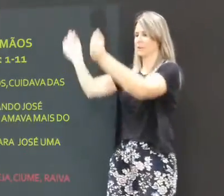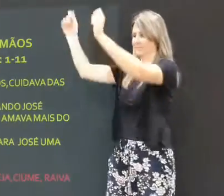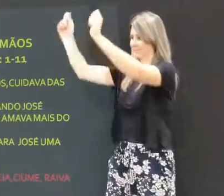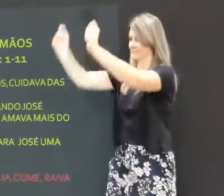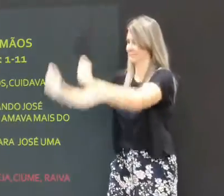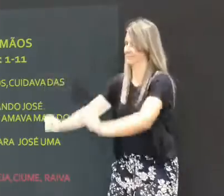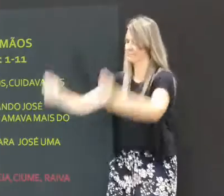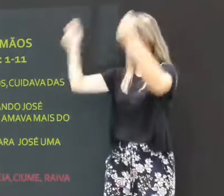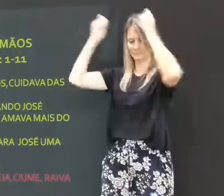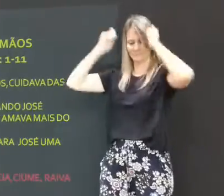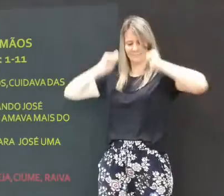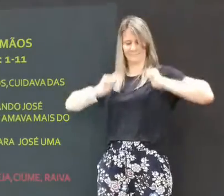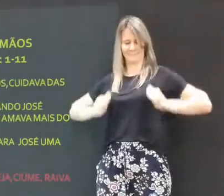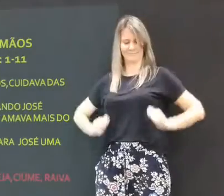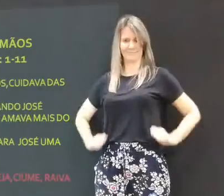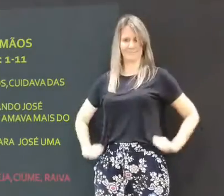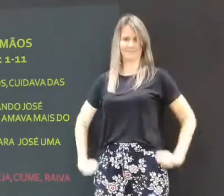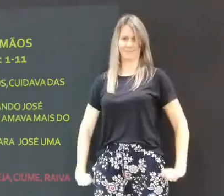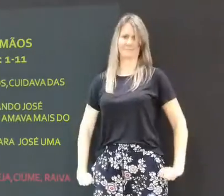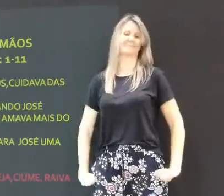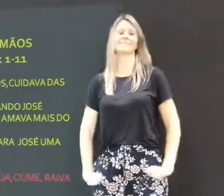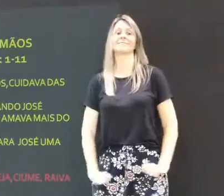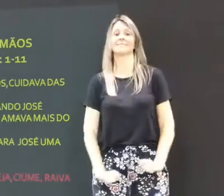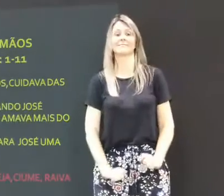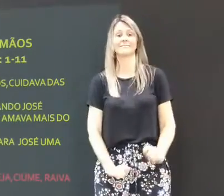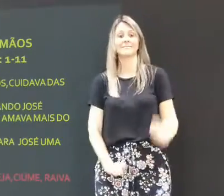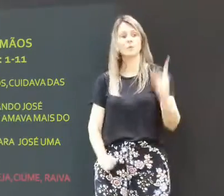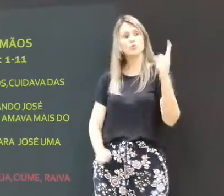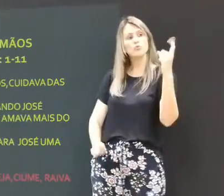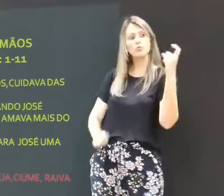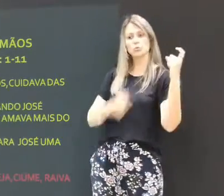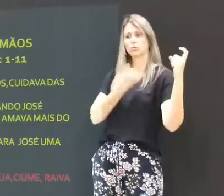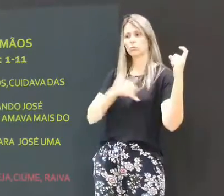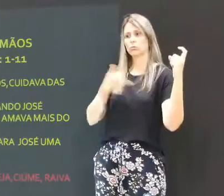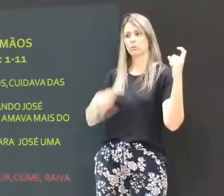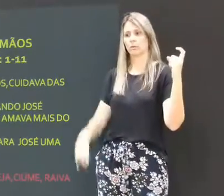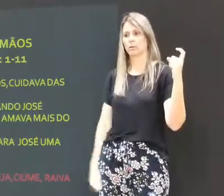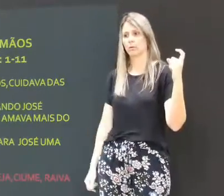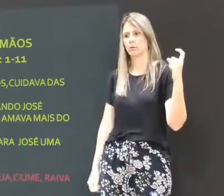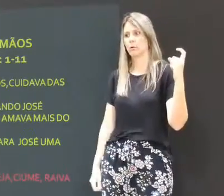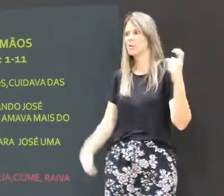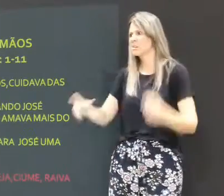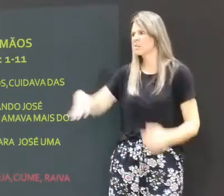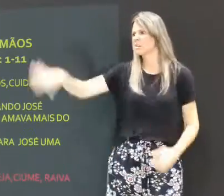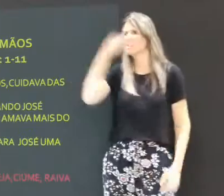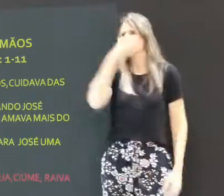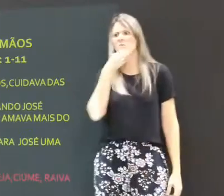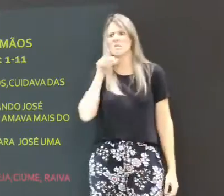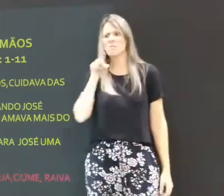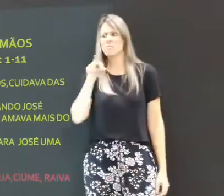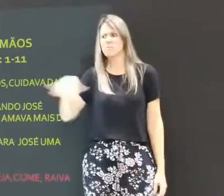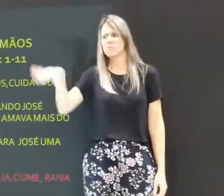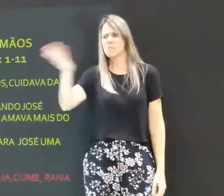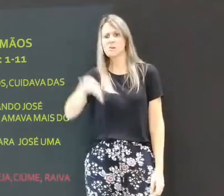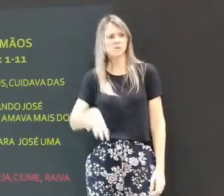um presente para o filho, né, para José, uma túnica. Só para esse filho. Os outros irmãos